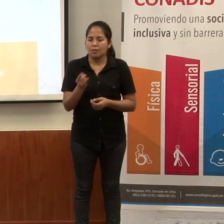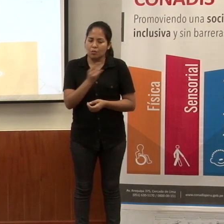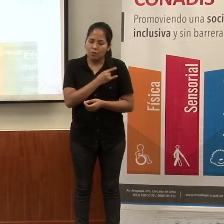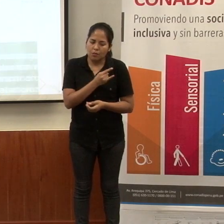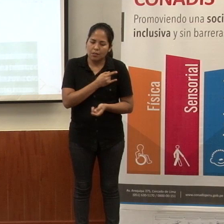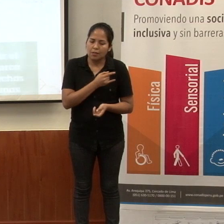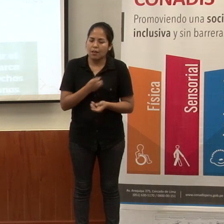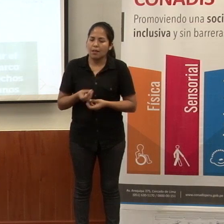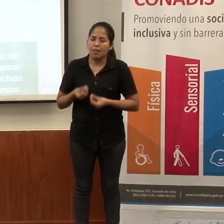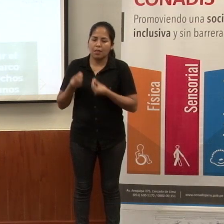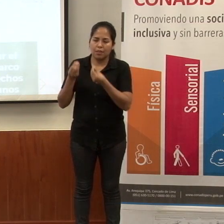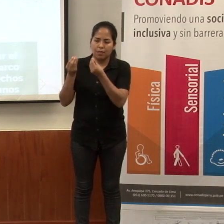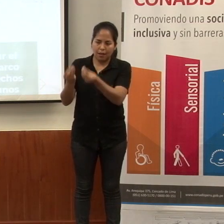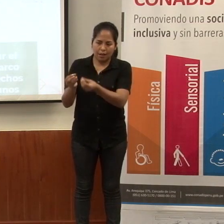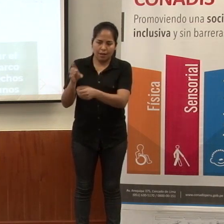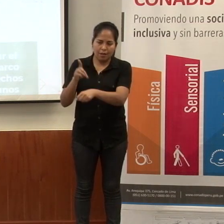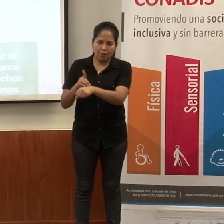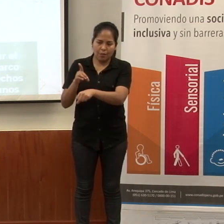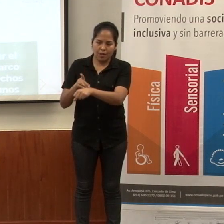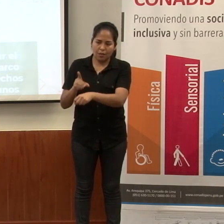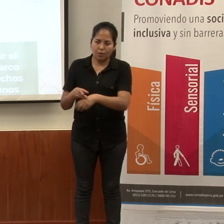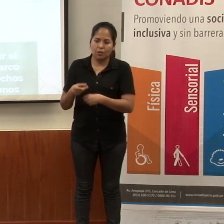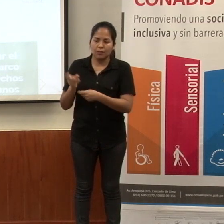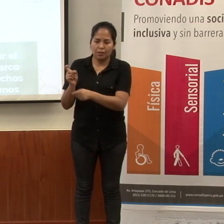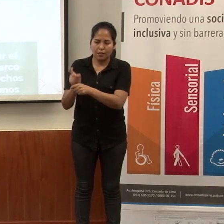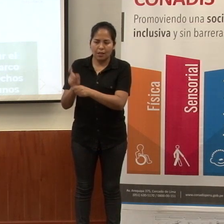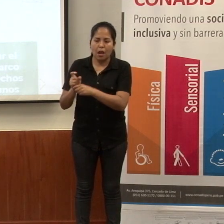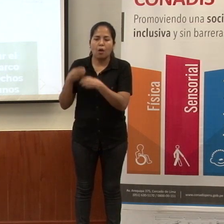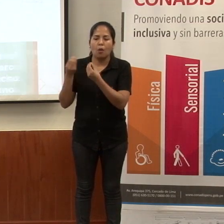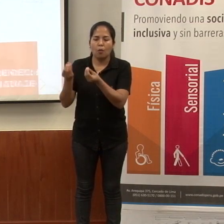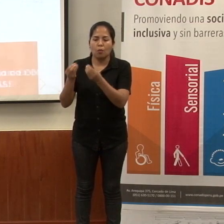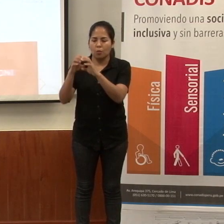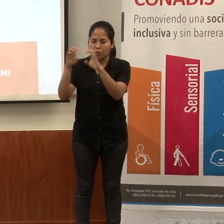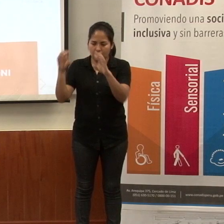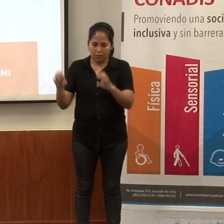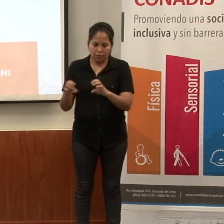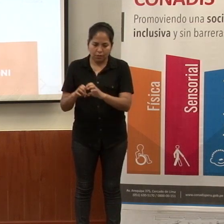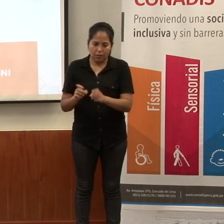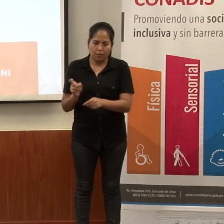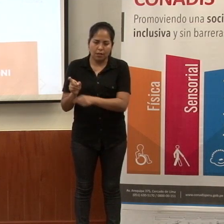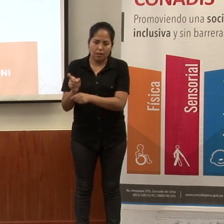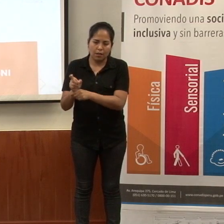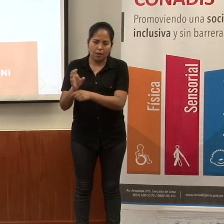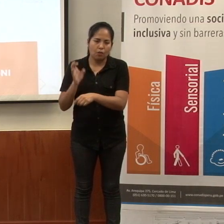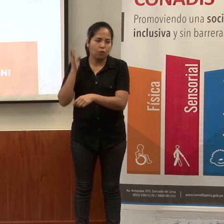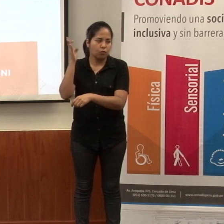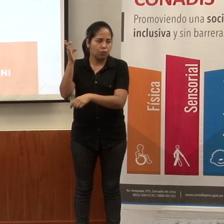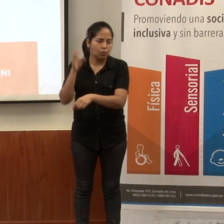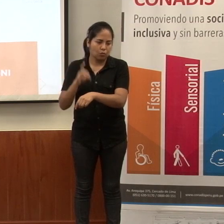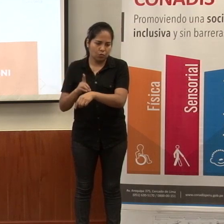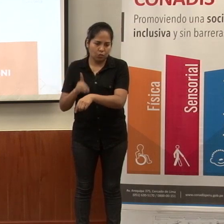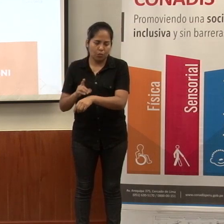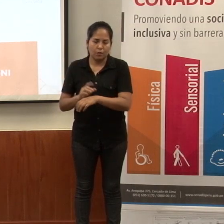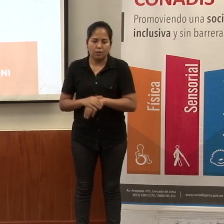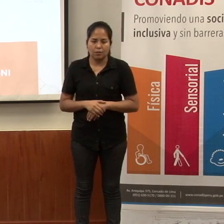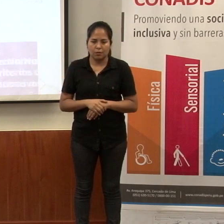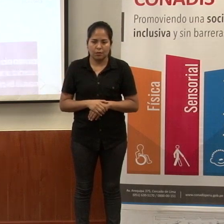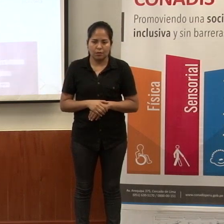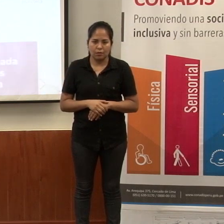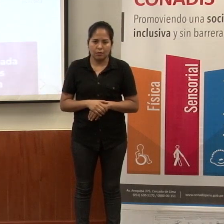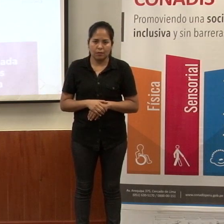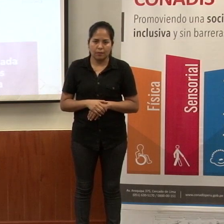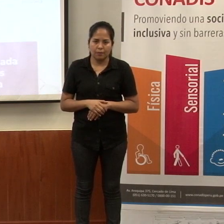competencia, tener los maestros que enseñen, etcétera. Y la salida va a estar en la